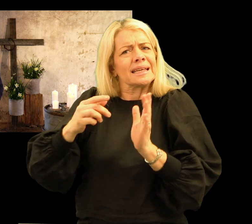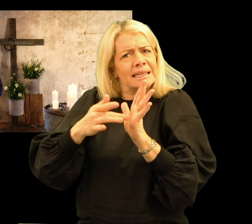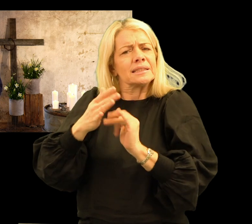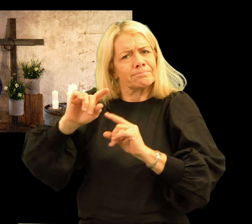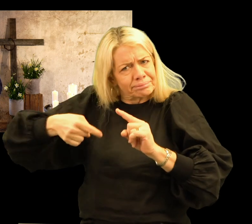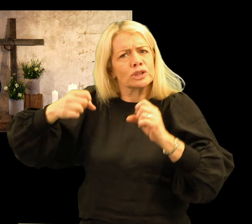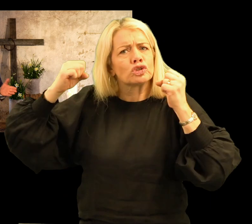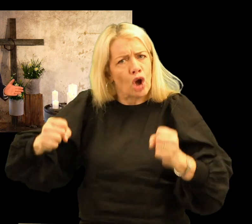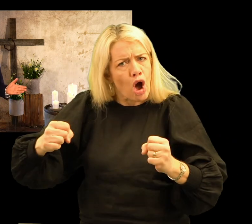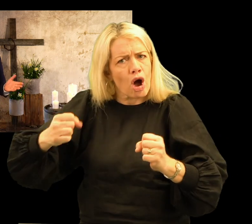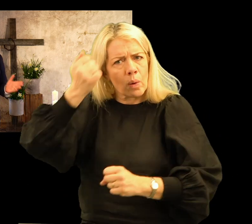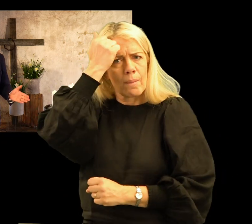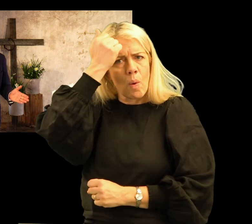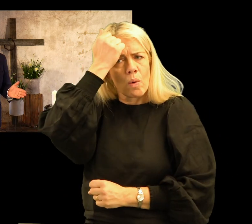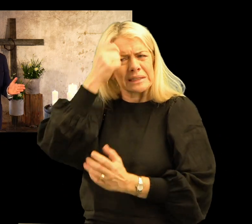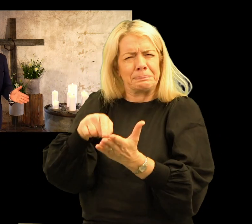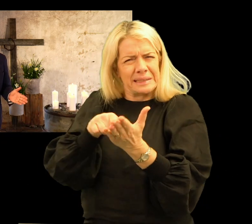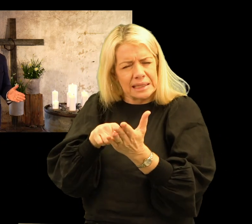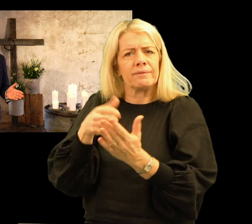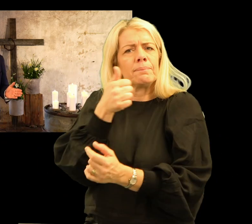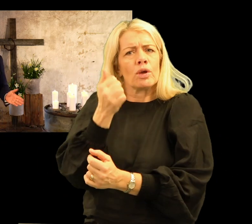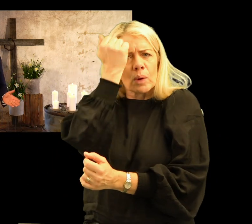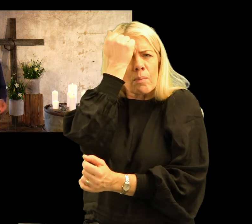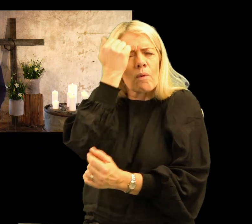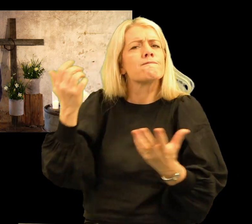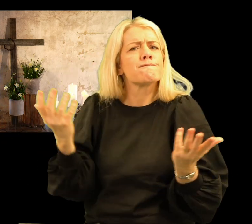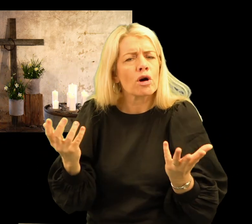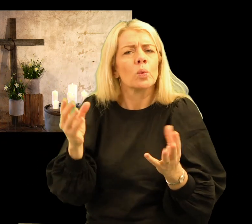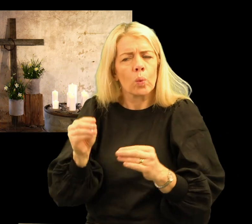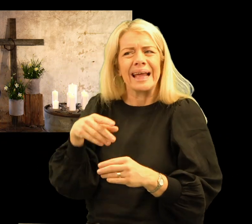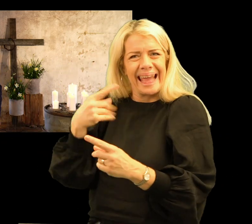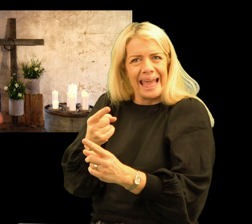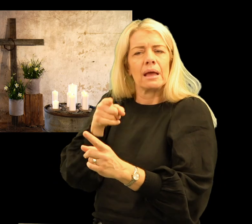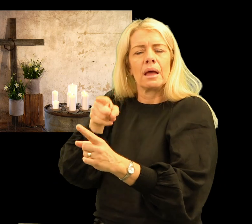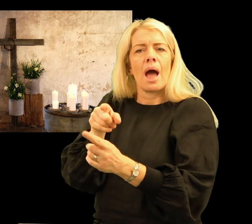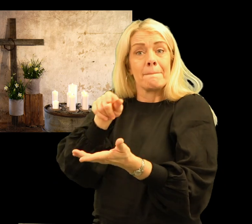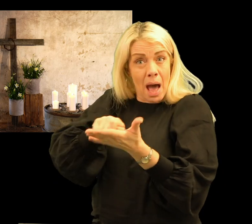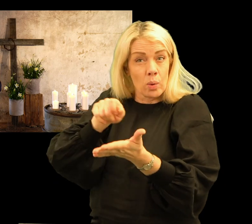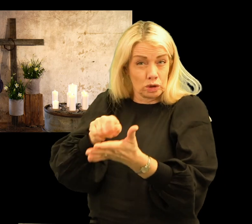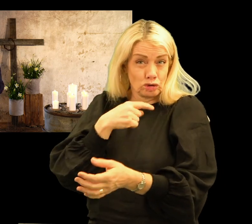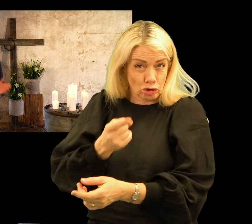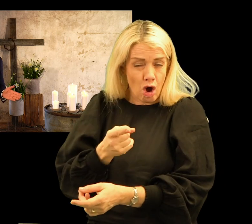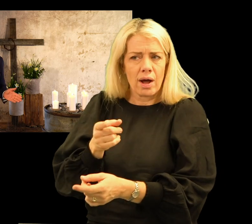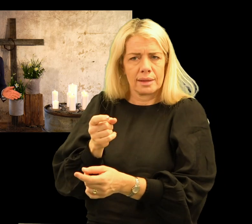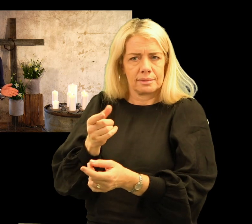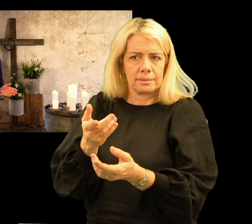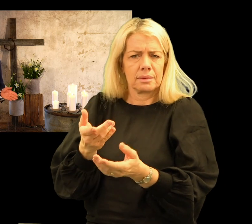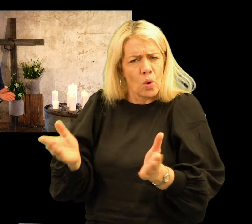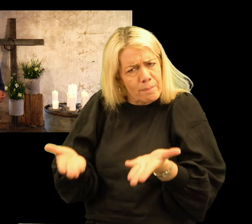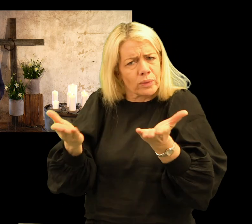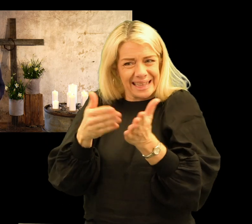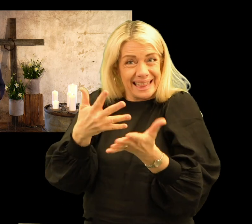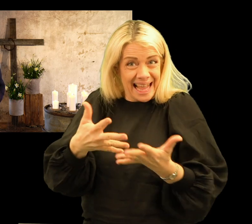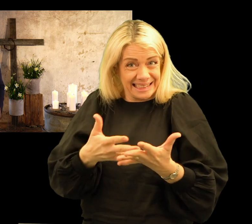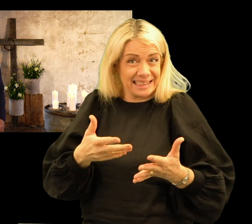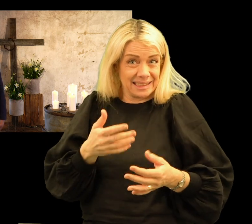nåd. Och så finns det något som vi alldeles extra behöver minnas. Paulus uppmanar till det